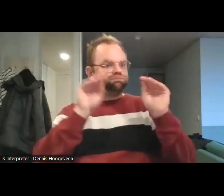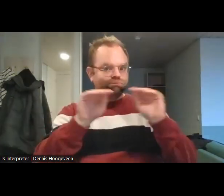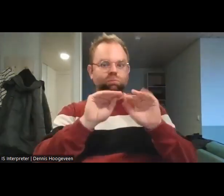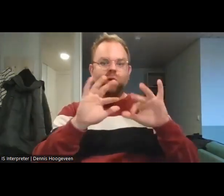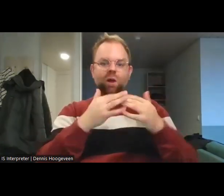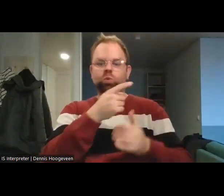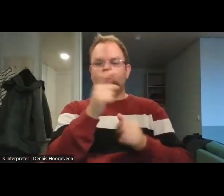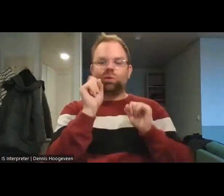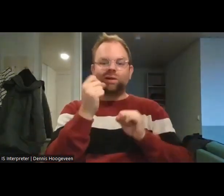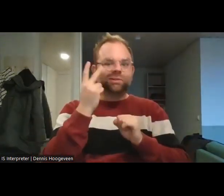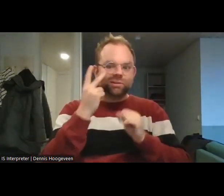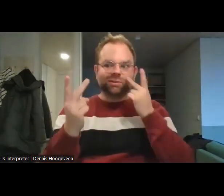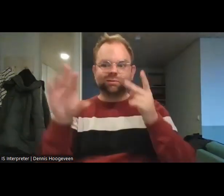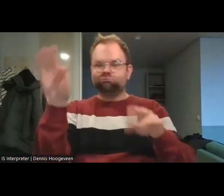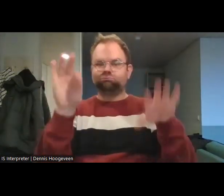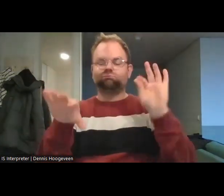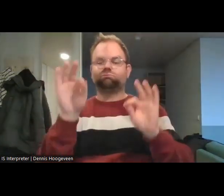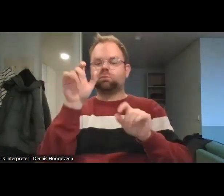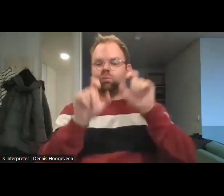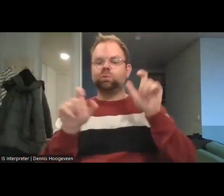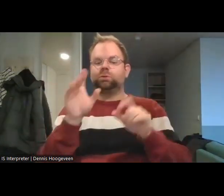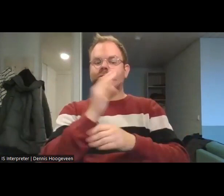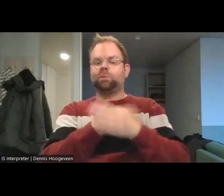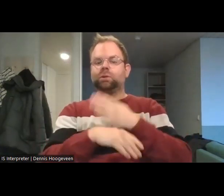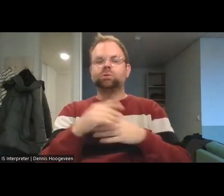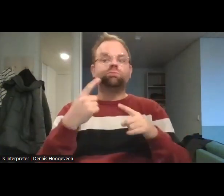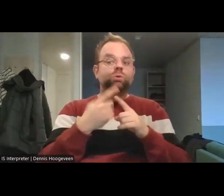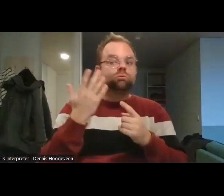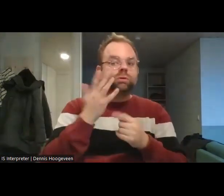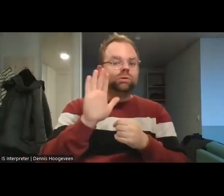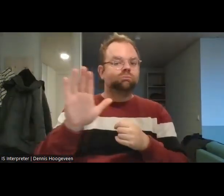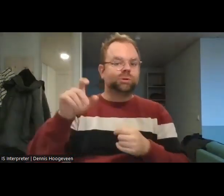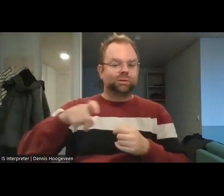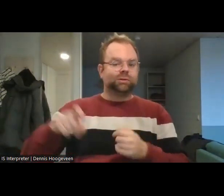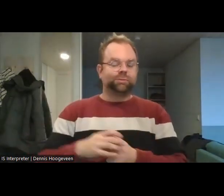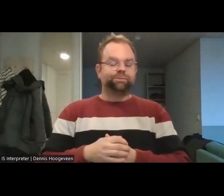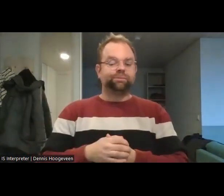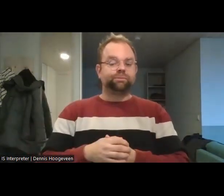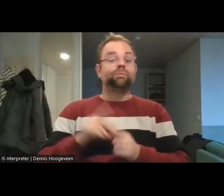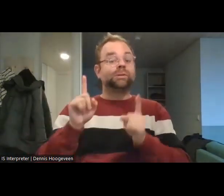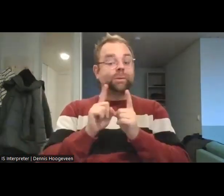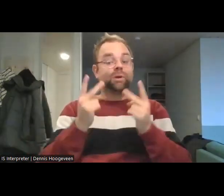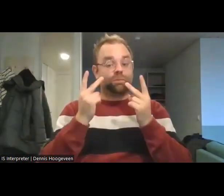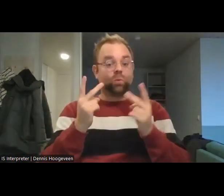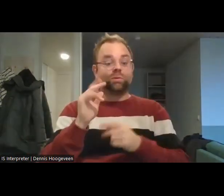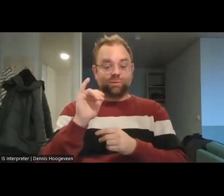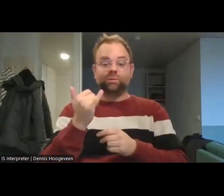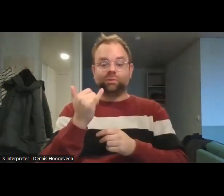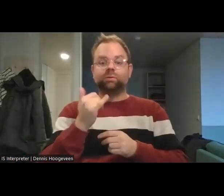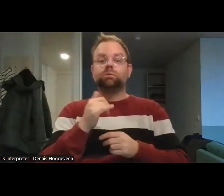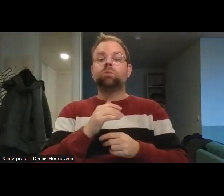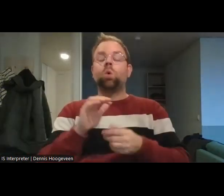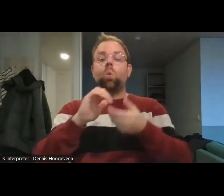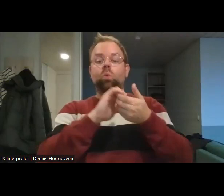important d'avoir une carte d'organisation de personnes handicapées et surtout de celles qui sont gérées par